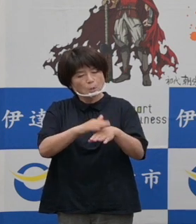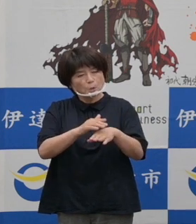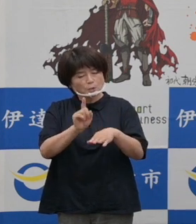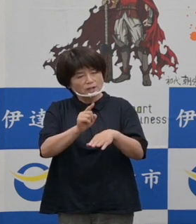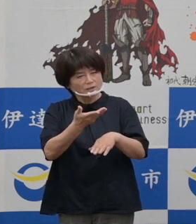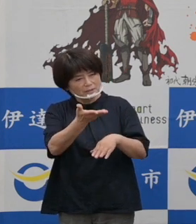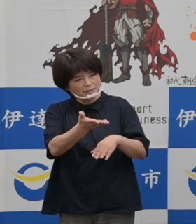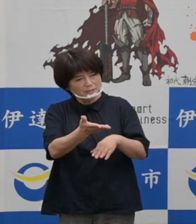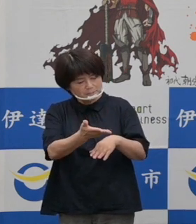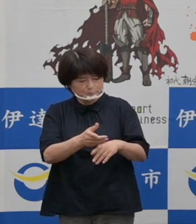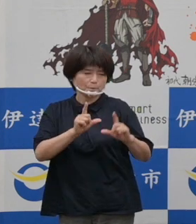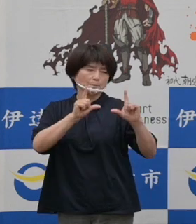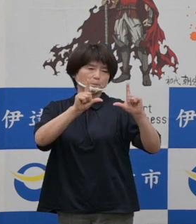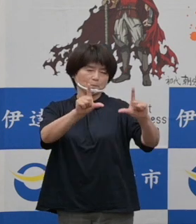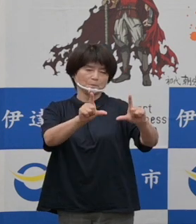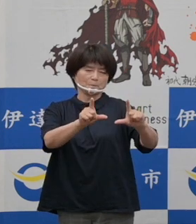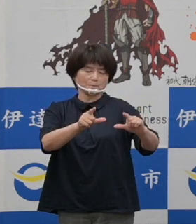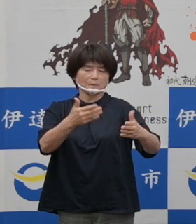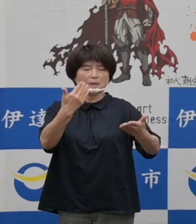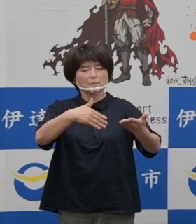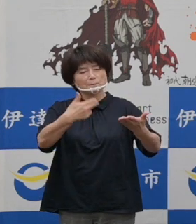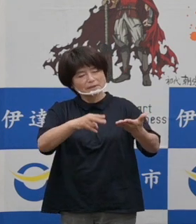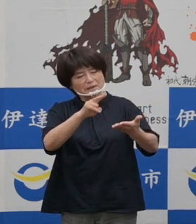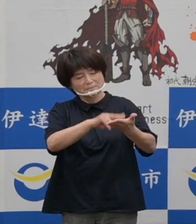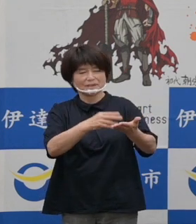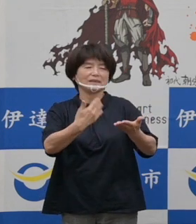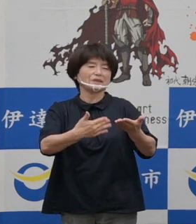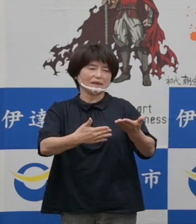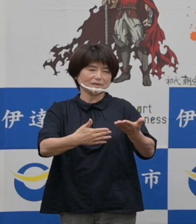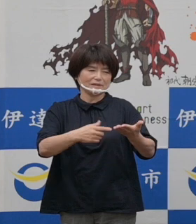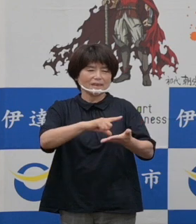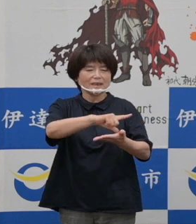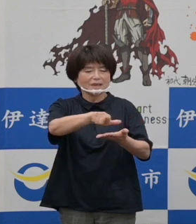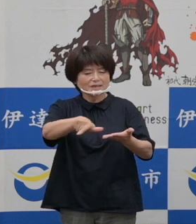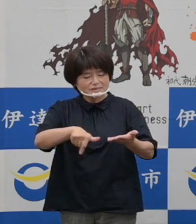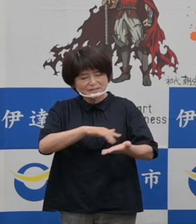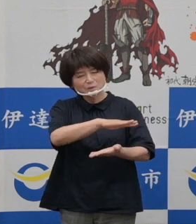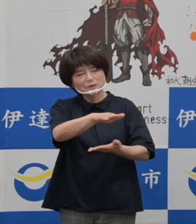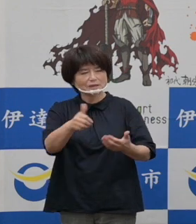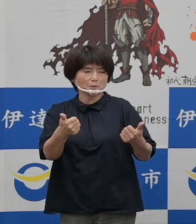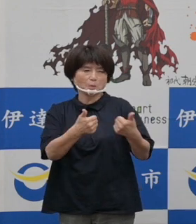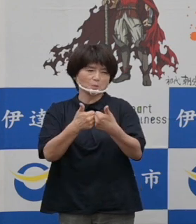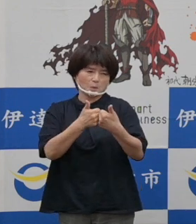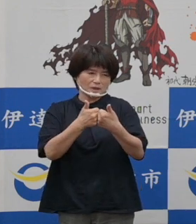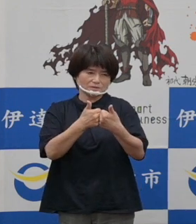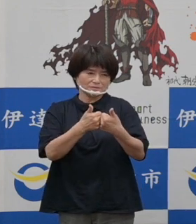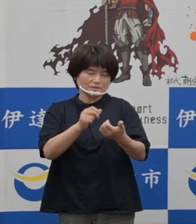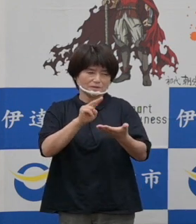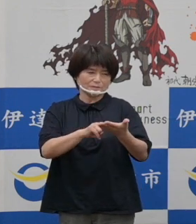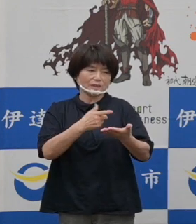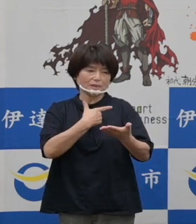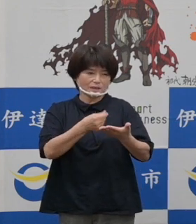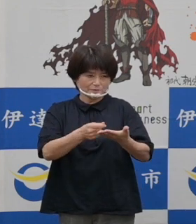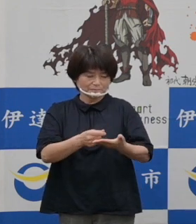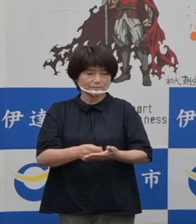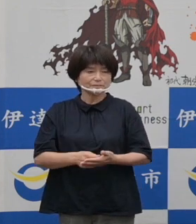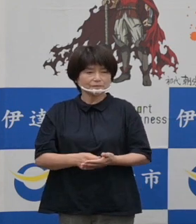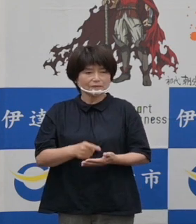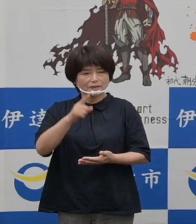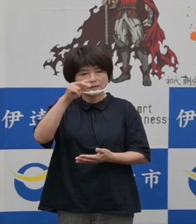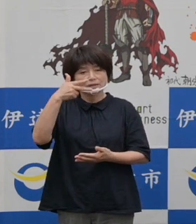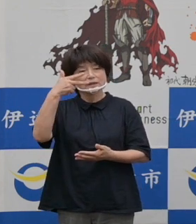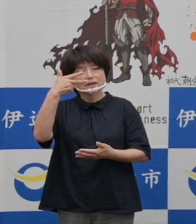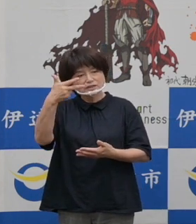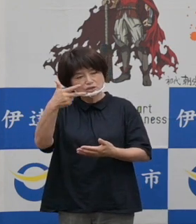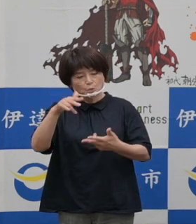またです。これから地域の皆さんとのお話し合いをしながら、また伊達市のですね、